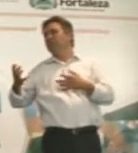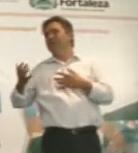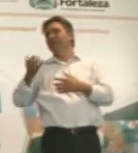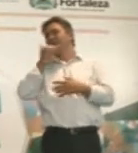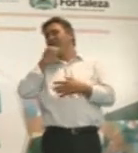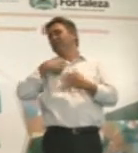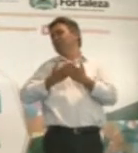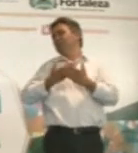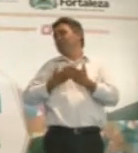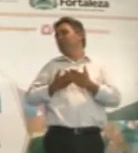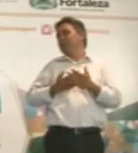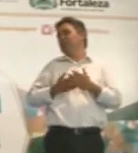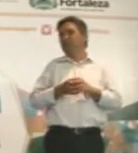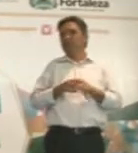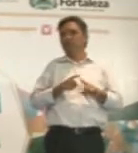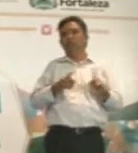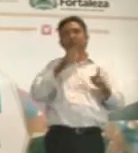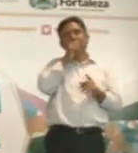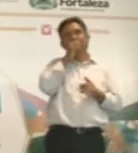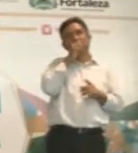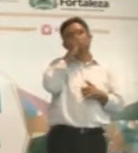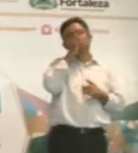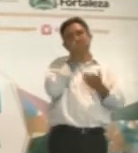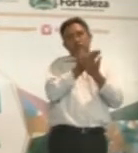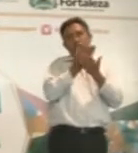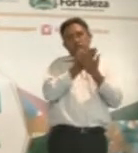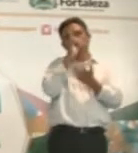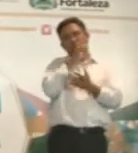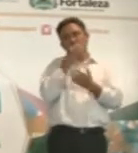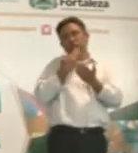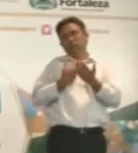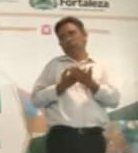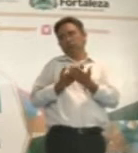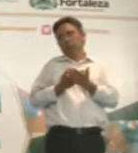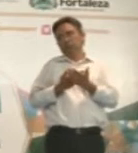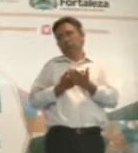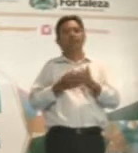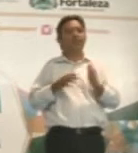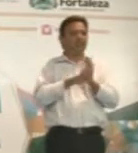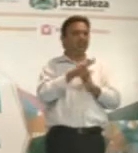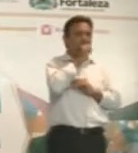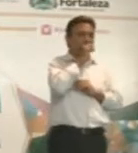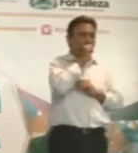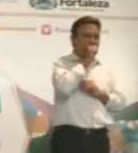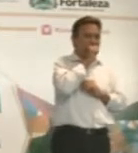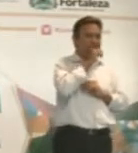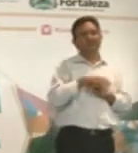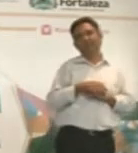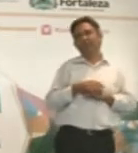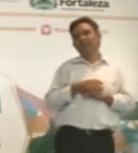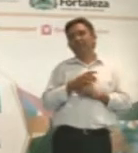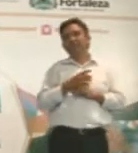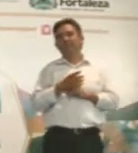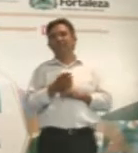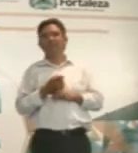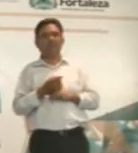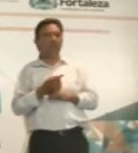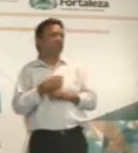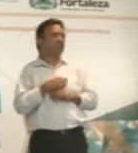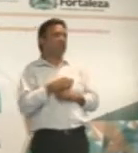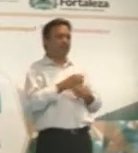estudar. Sábado eu estudo. Domingo eu estudo. Quando chega no sábado, aí dá aquela vontade de ajeitar o